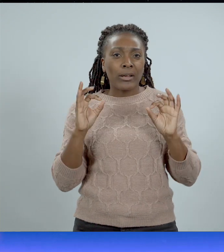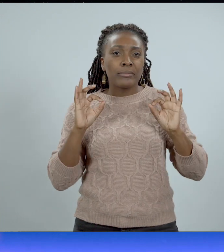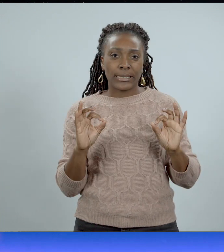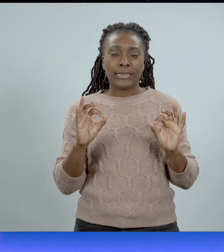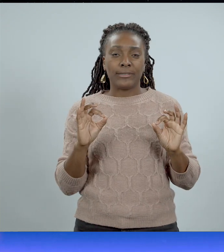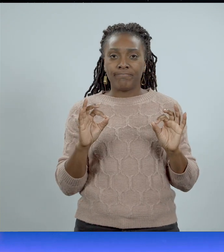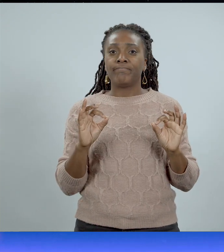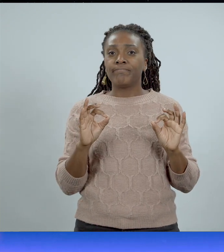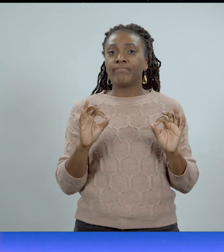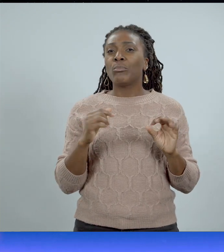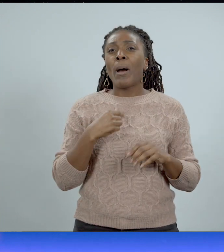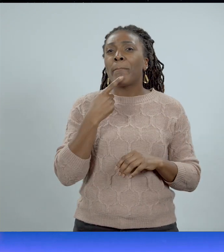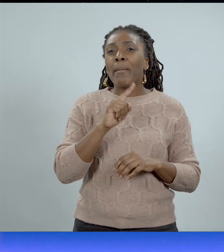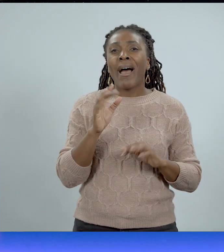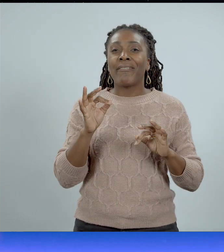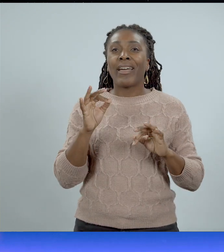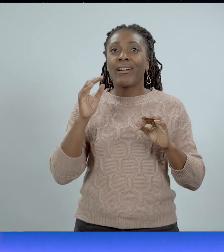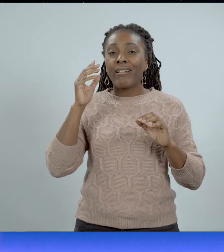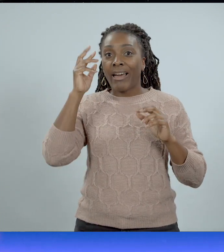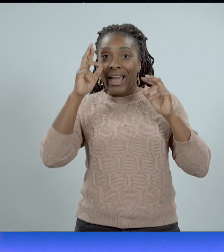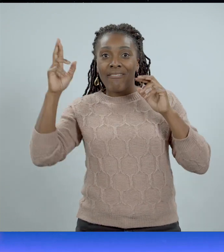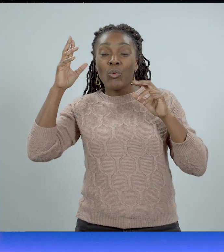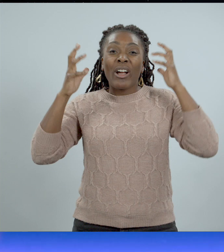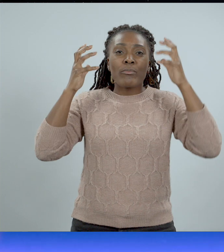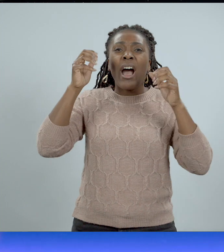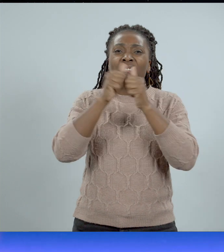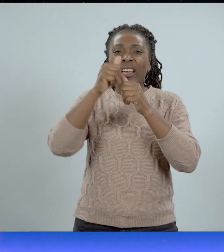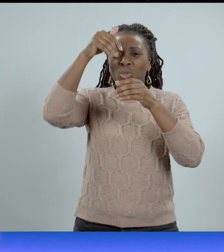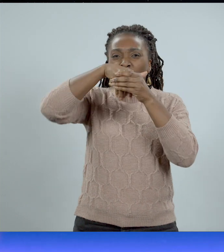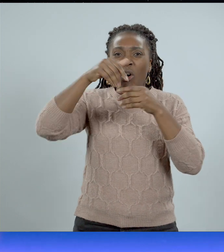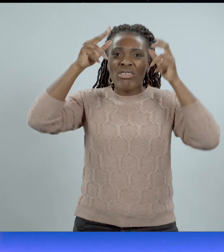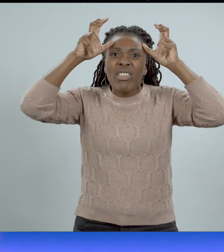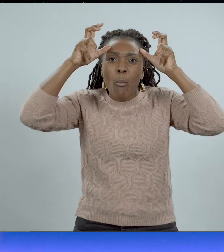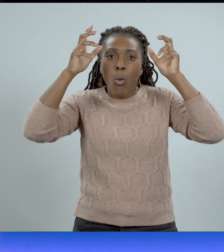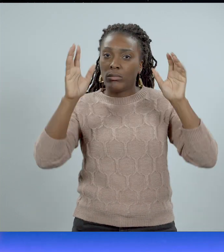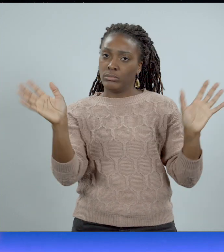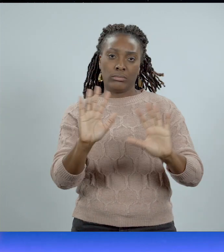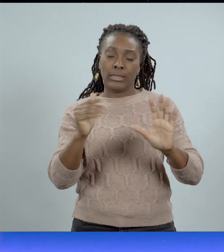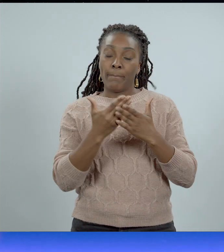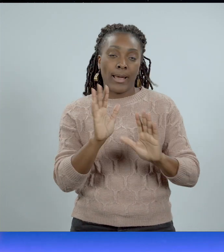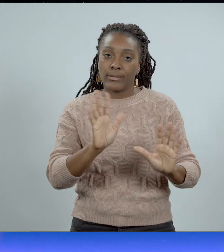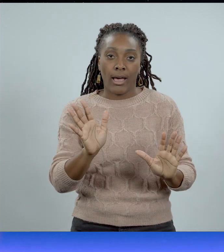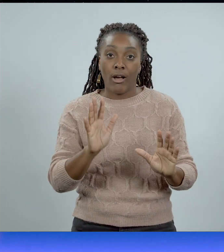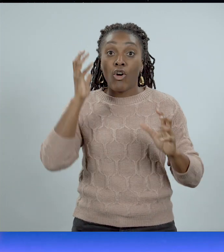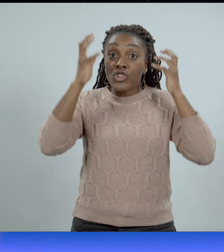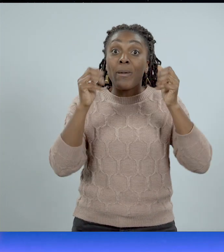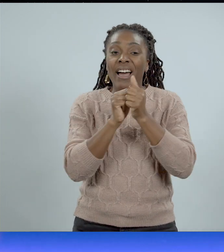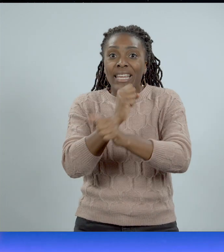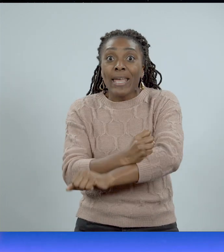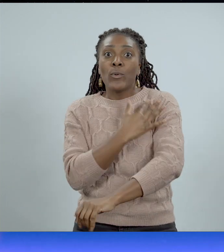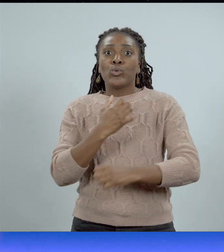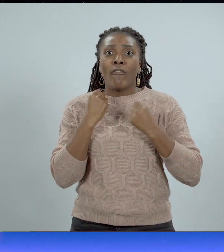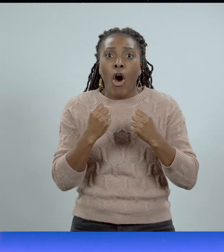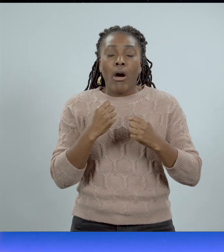que je ne parle pas des rêves démoniaques, ok? J'en ai déjà parlé dans d'autres vidéos. Là, je parle des cauchemars où il y a des